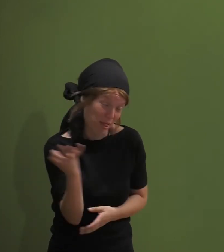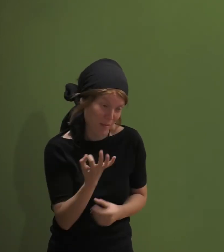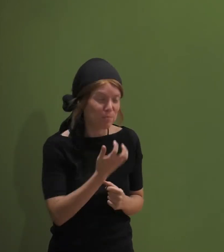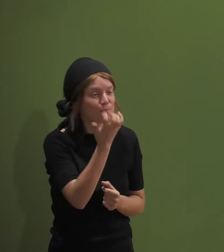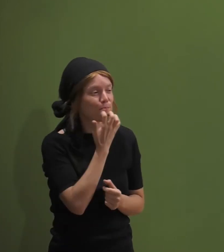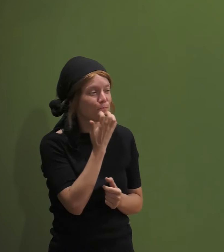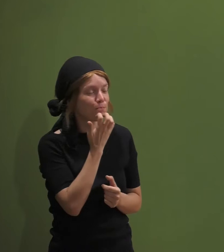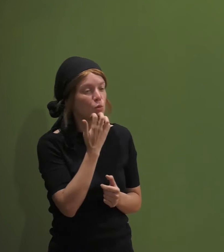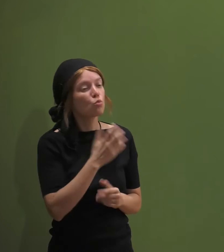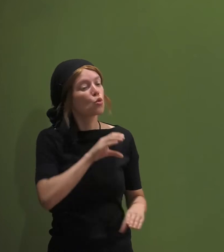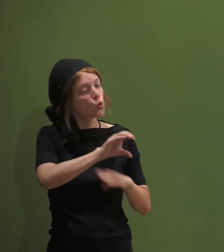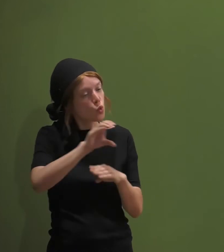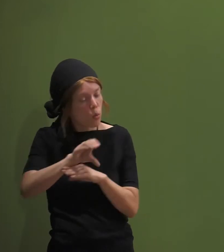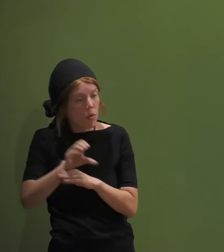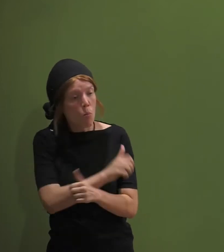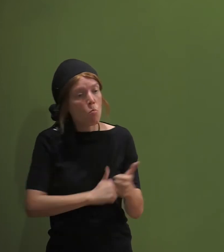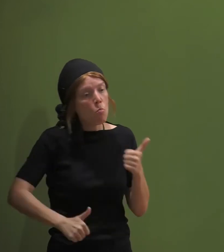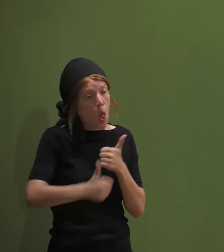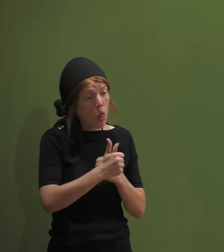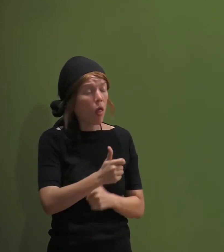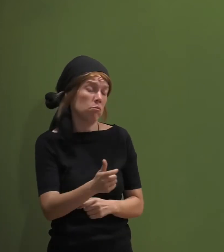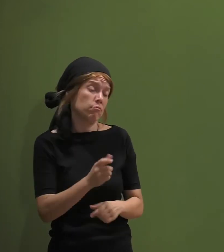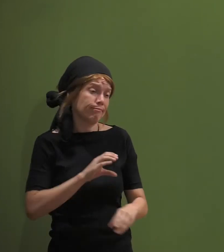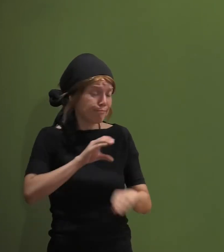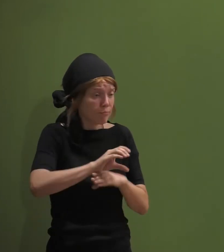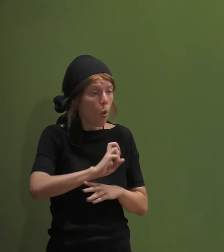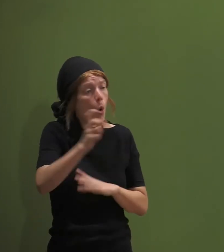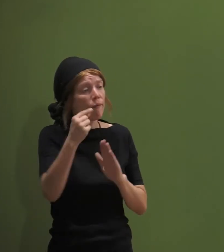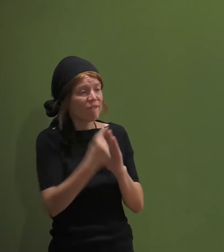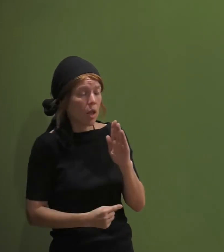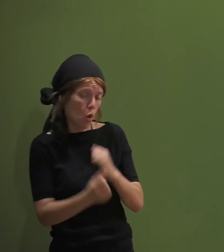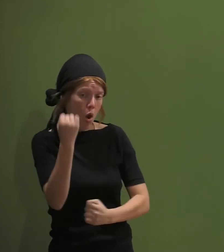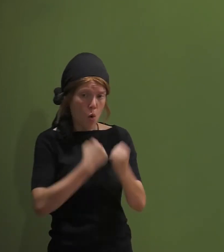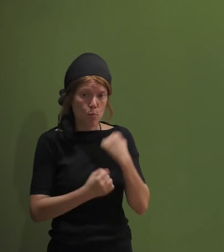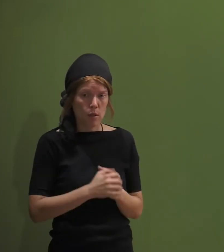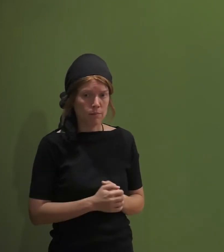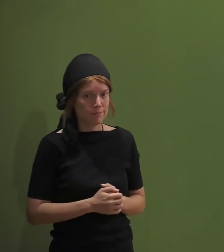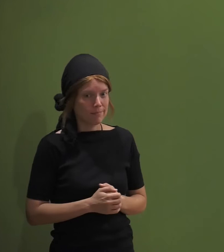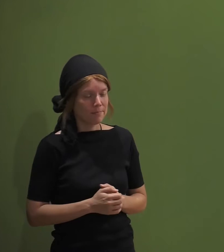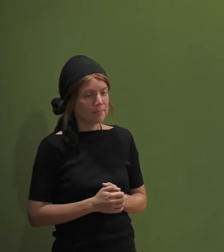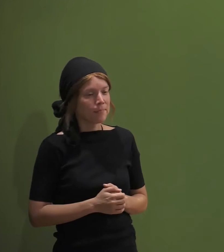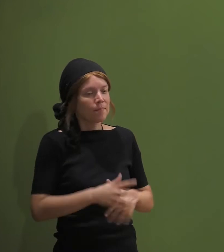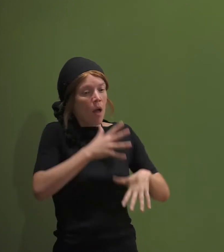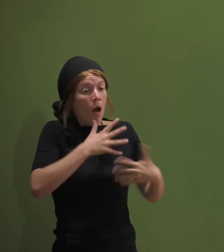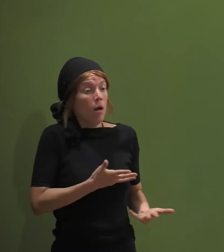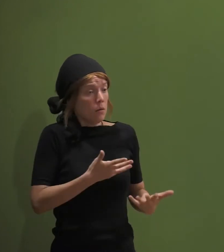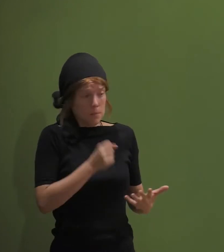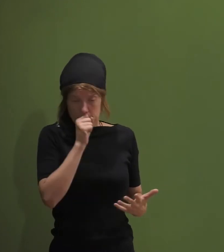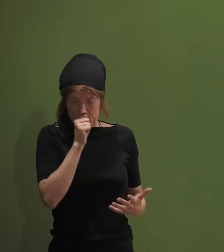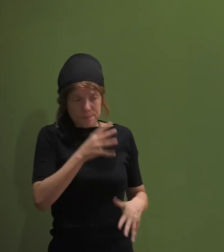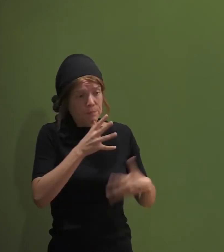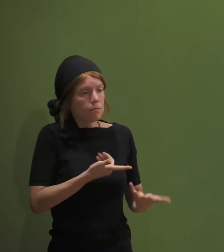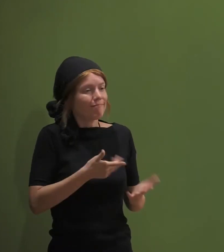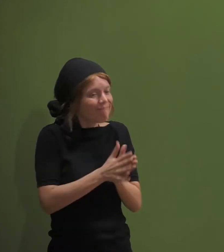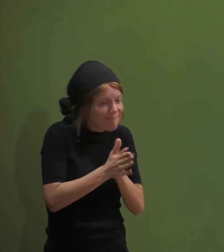Por ejemplo, las subvenciones, las prioridades de financiación y otros factores macroeconómicos. De hecho, en la actualidad no hay ningún incentivo